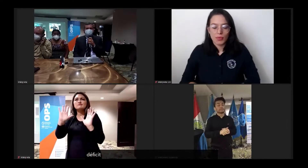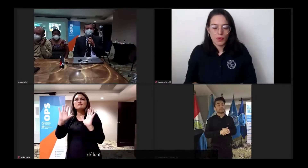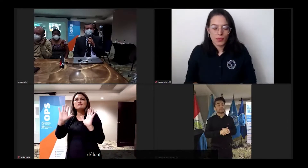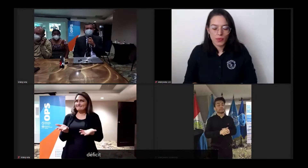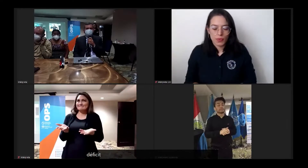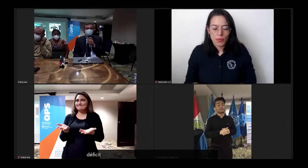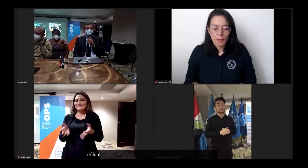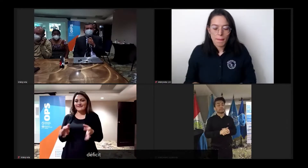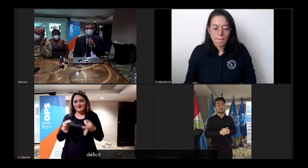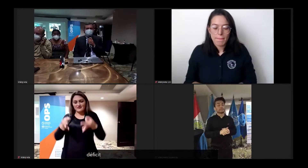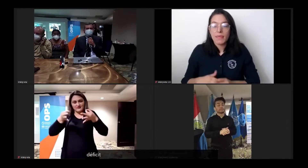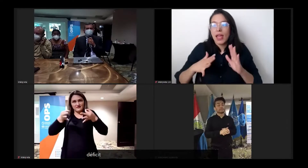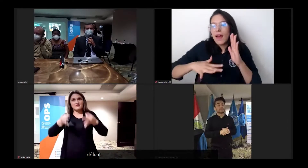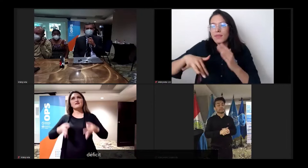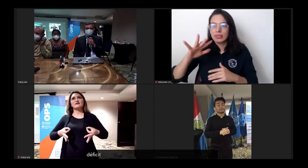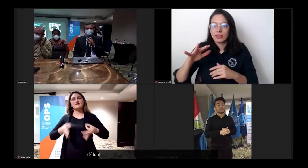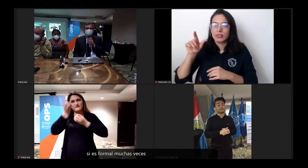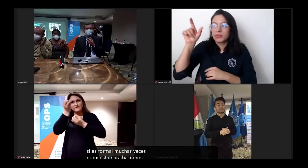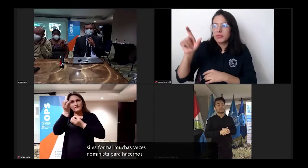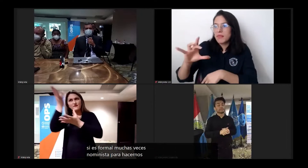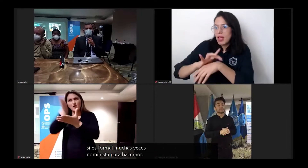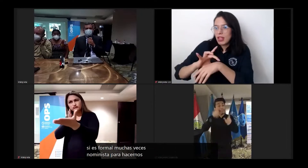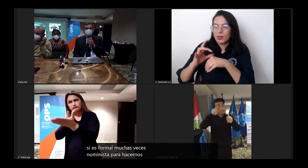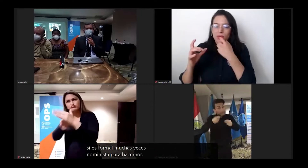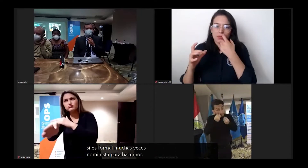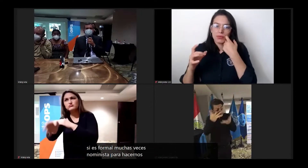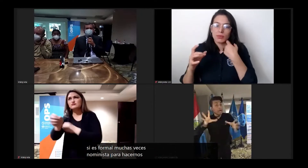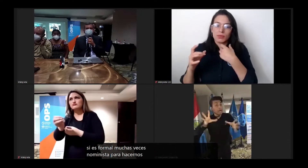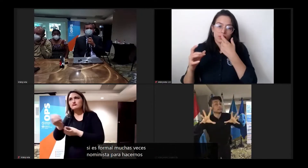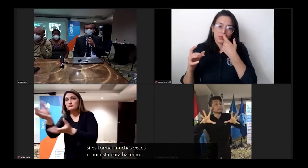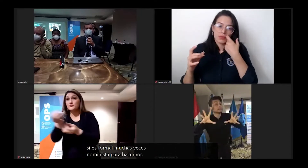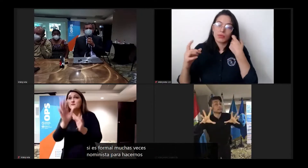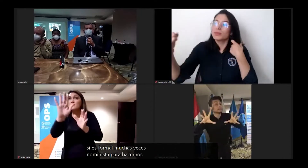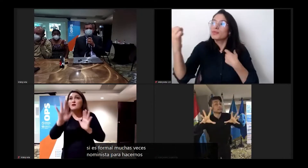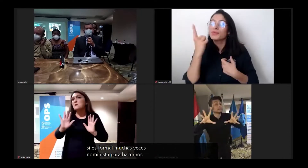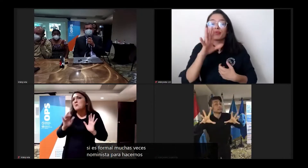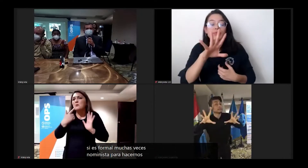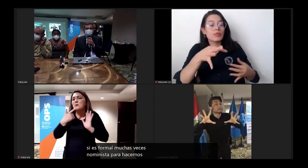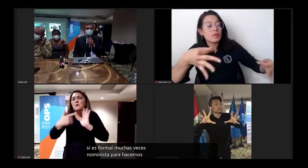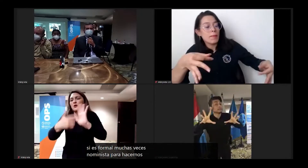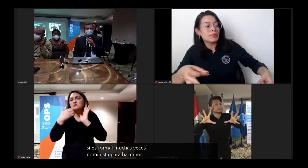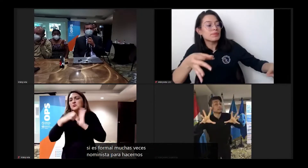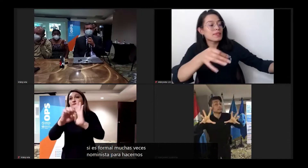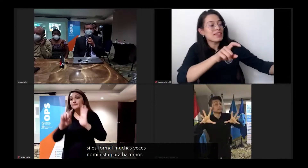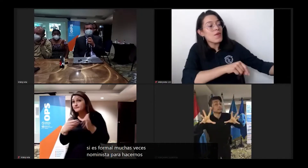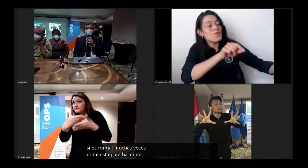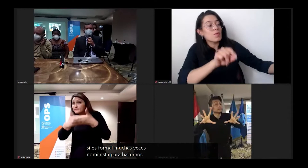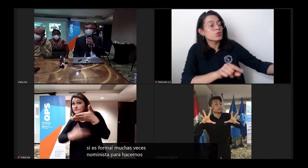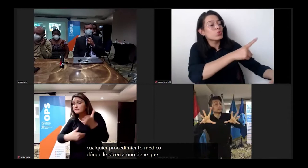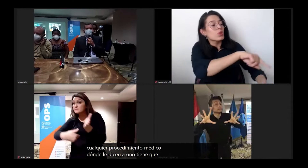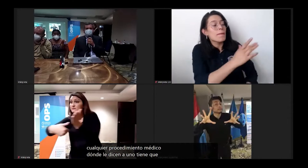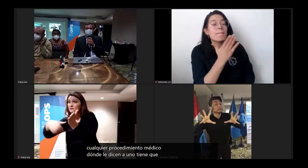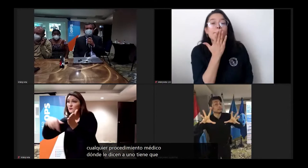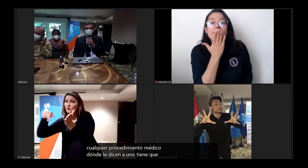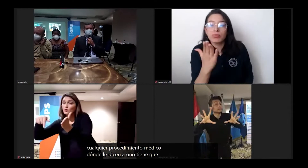cualquier procedimiento médico, donde le dicen a uno, tiene que firmar este conocimiento,